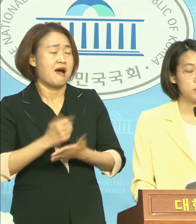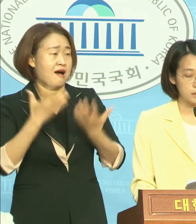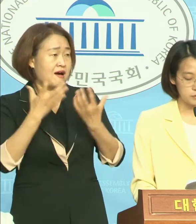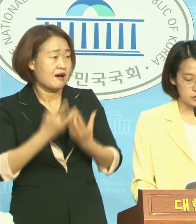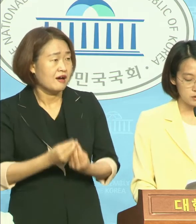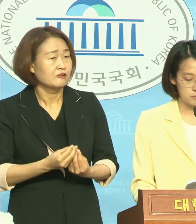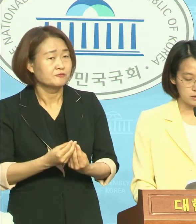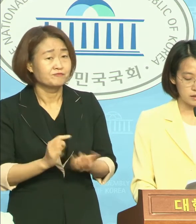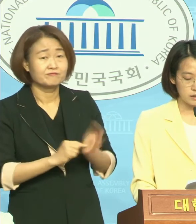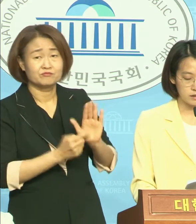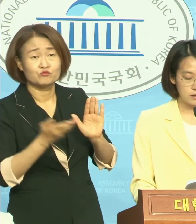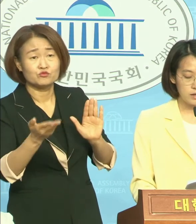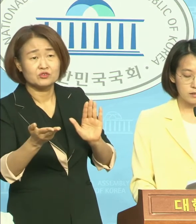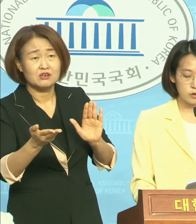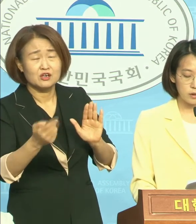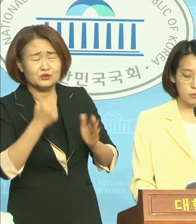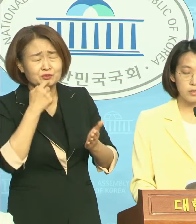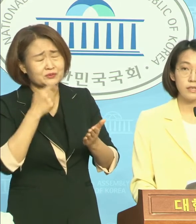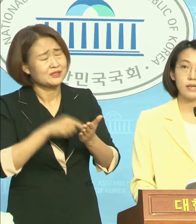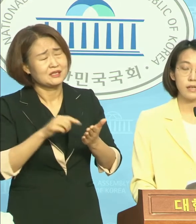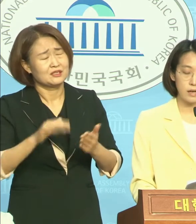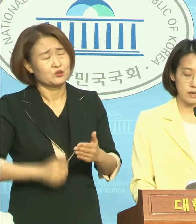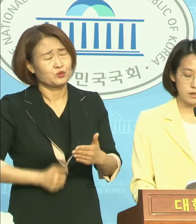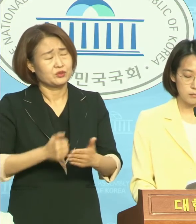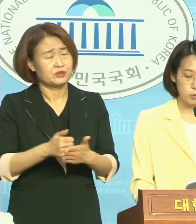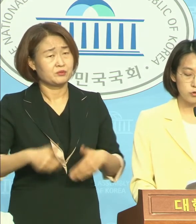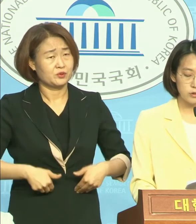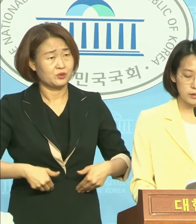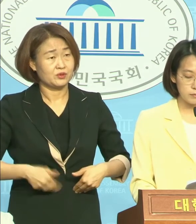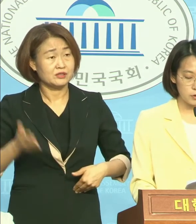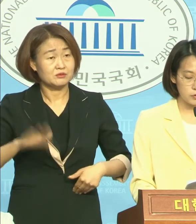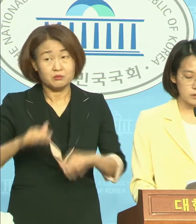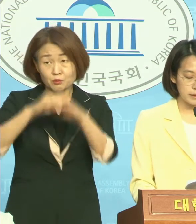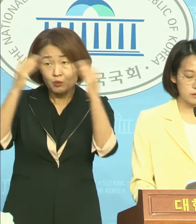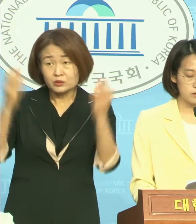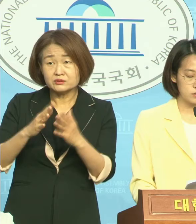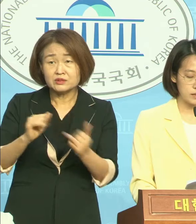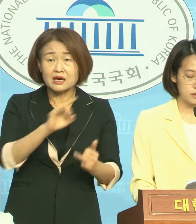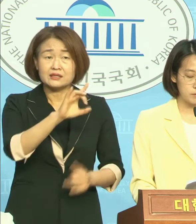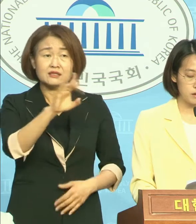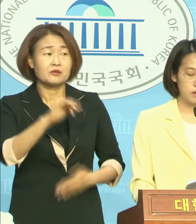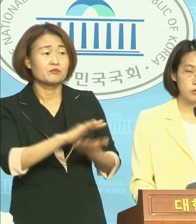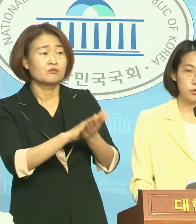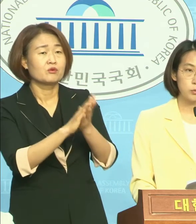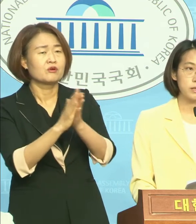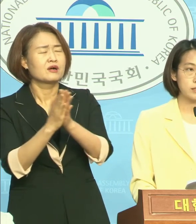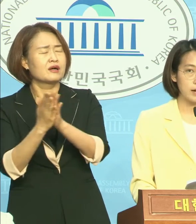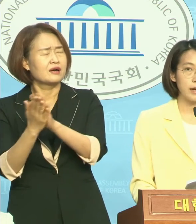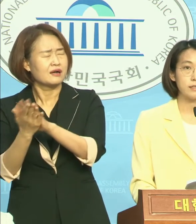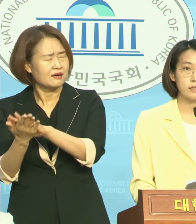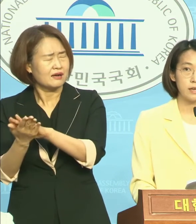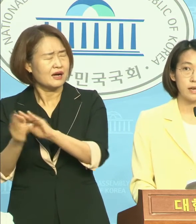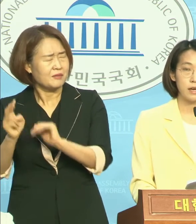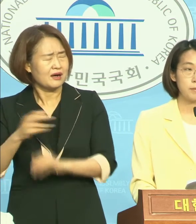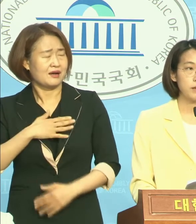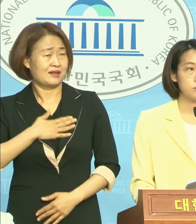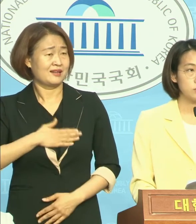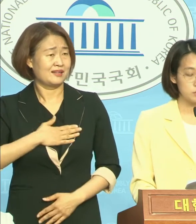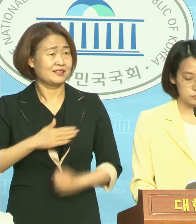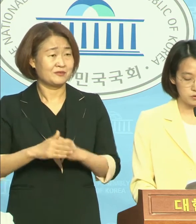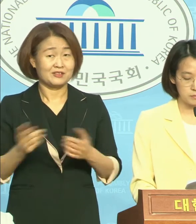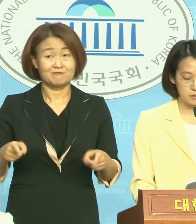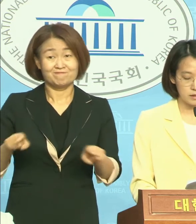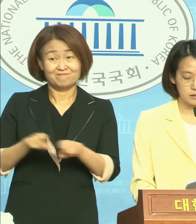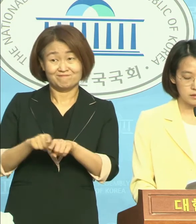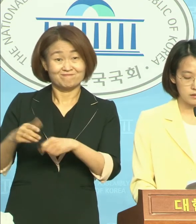많은 용기가 필요한 일입니다 그러나 오늘 이 자리가 모두를 위한 변화를 만드는 자리임을 누구보다 잘 아시기에 함께